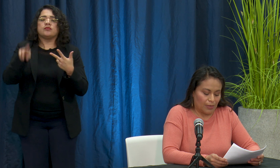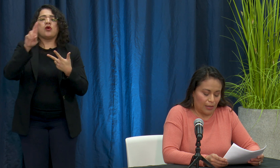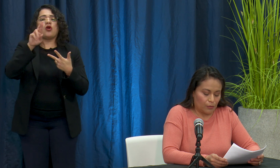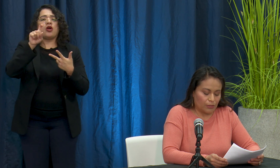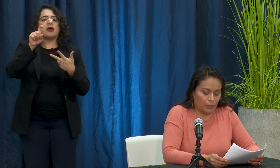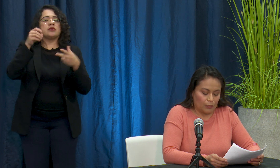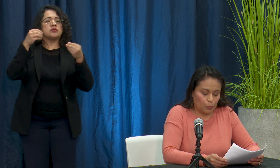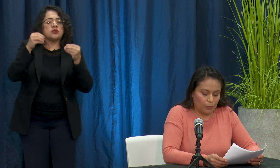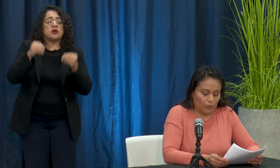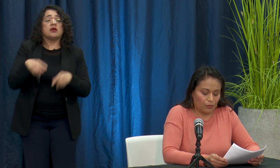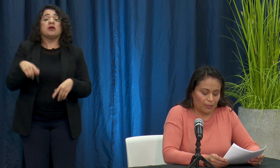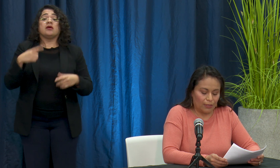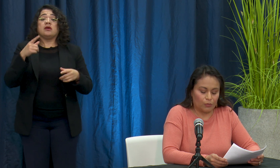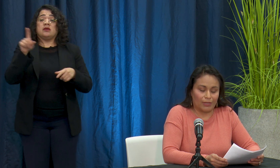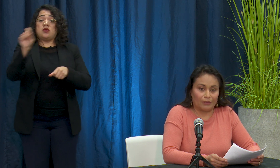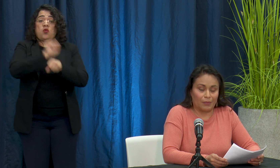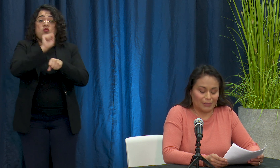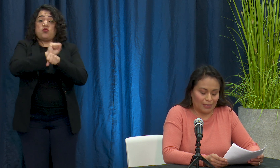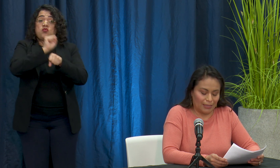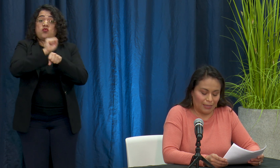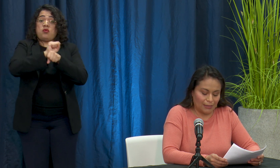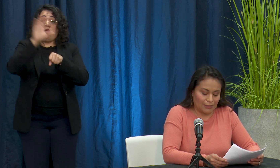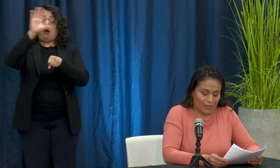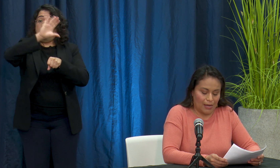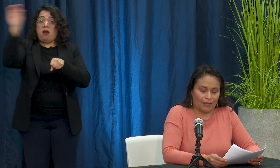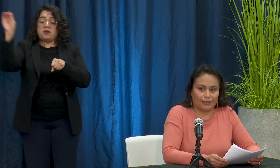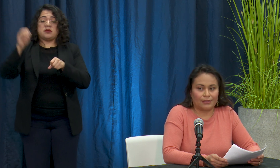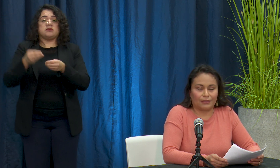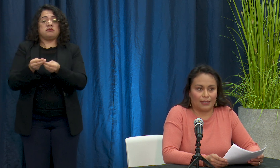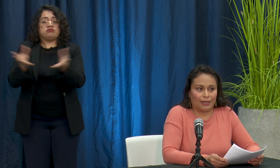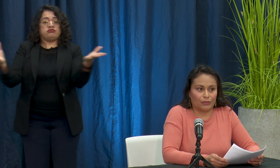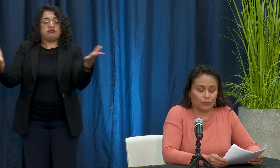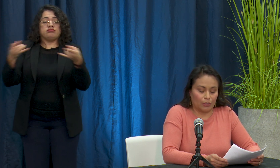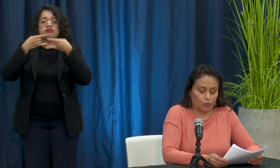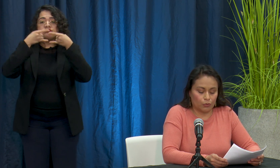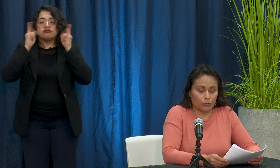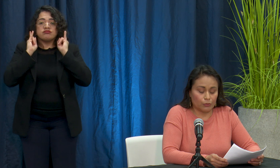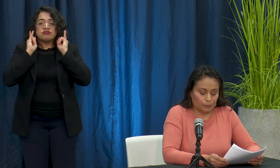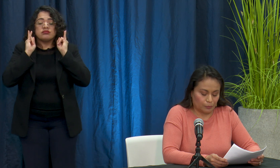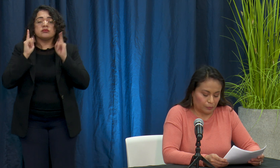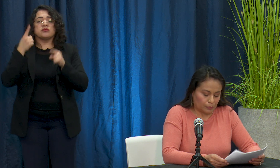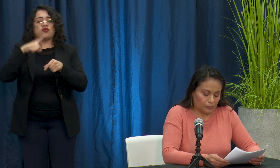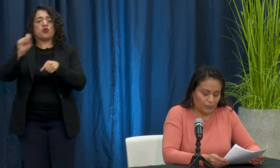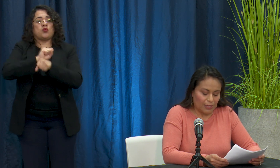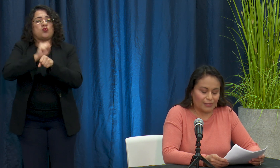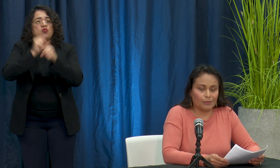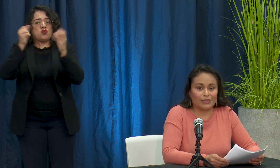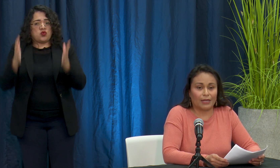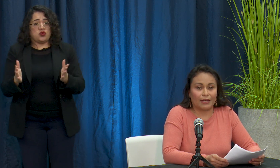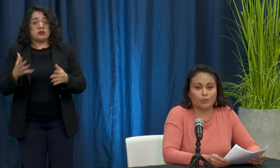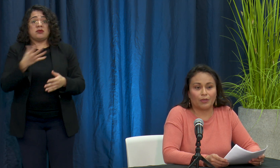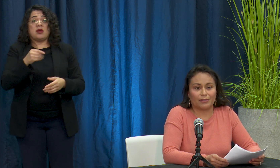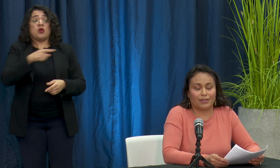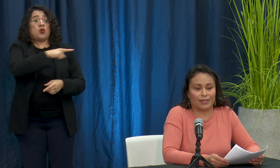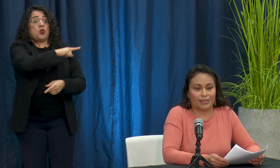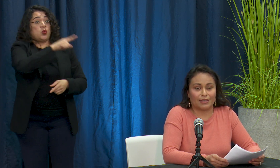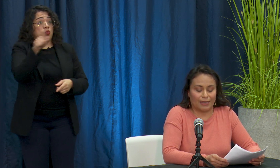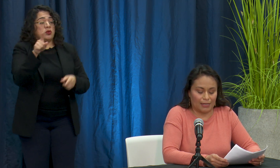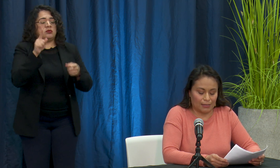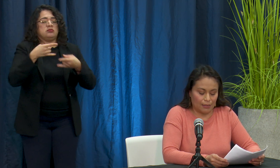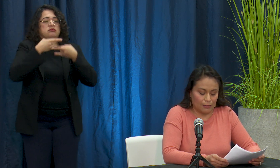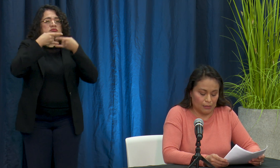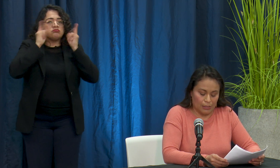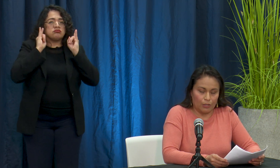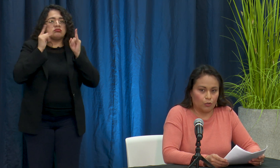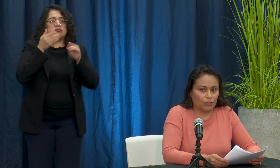los empleados y el público tienen que usar mascarillas antes de entrar a estos negocios. Estas mascarillas pueden ser hechas